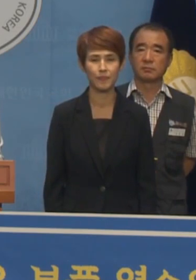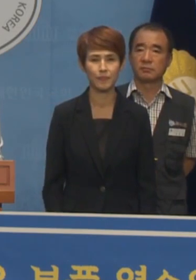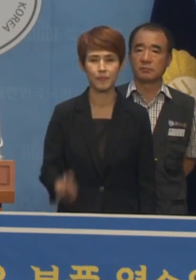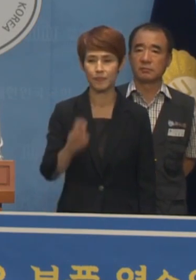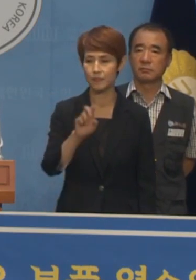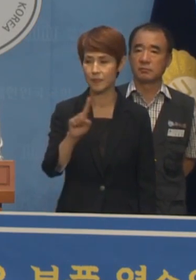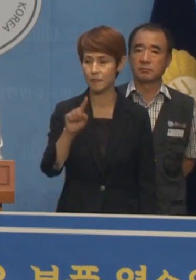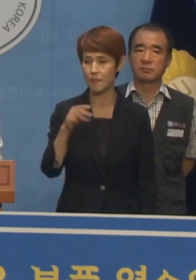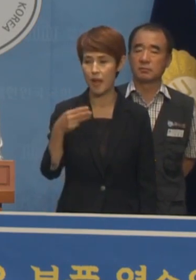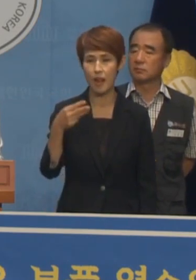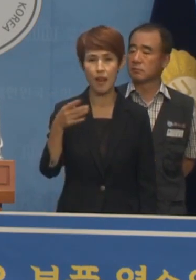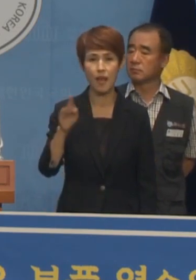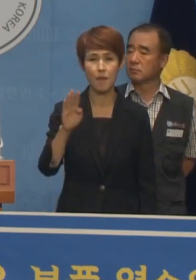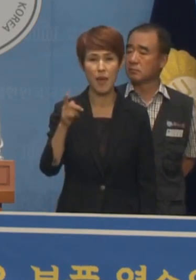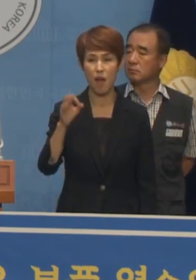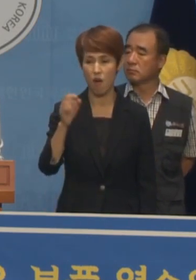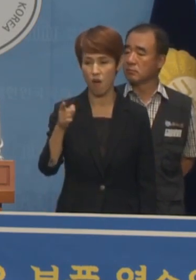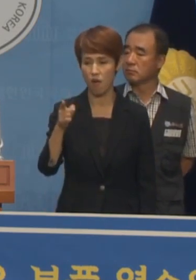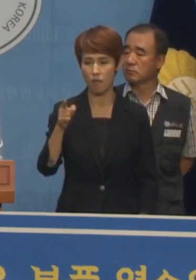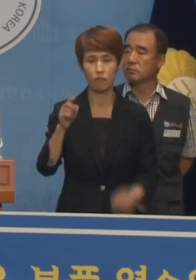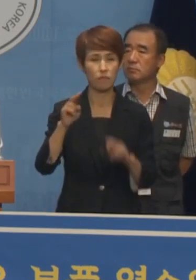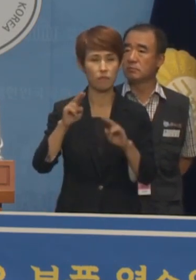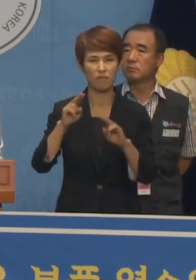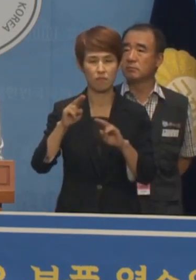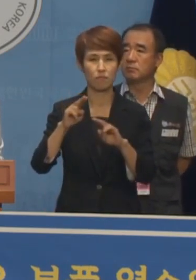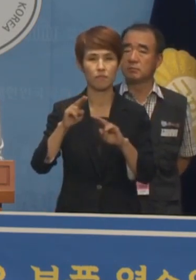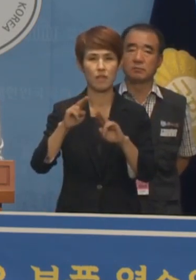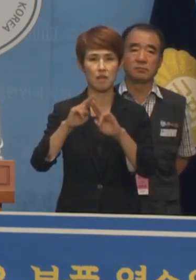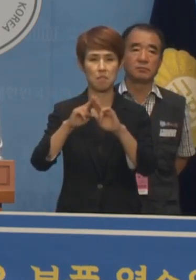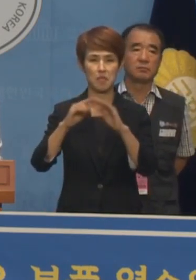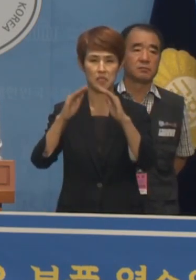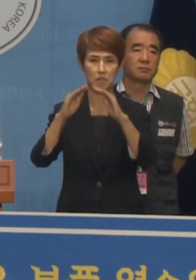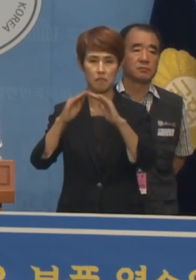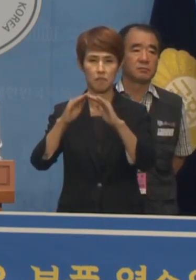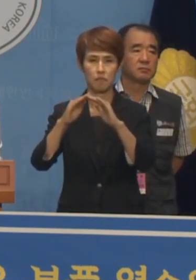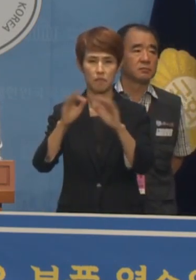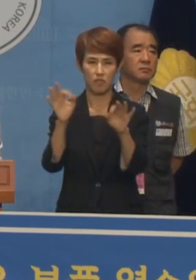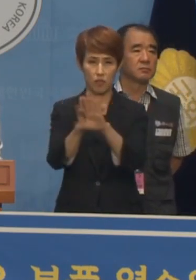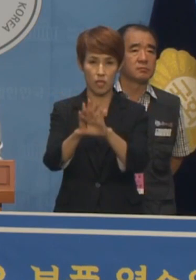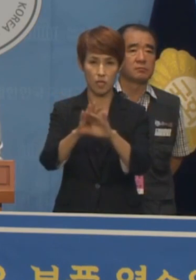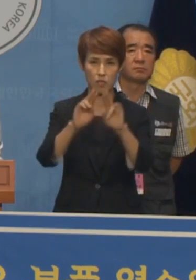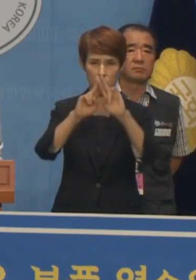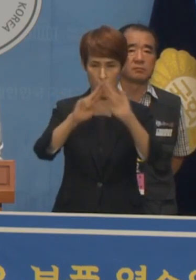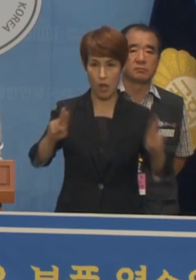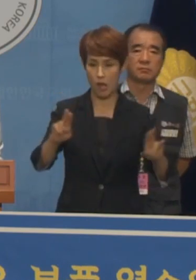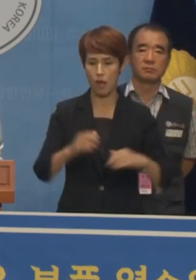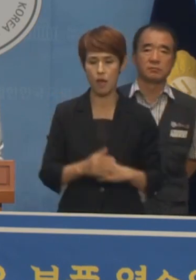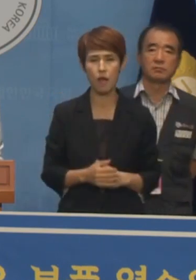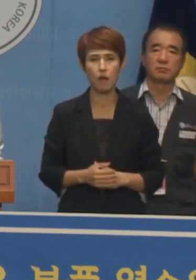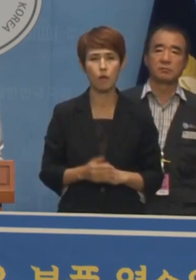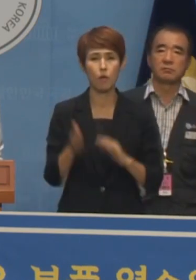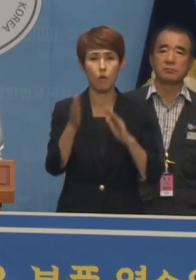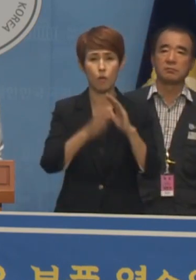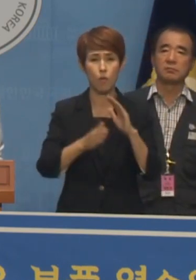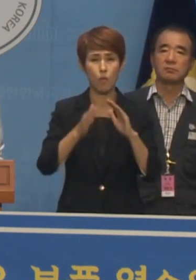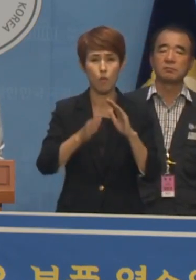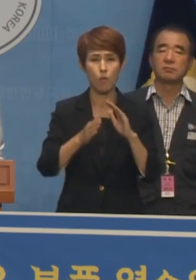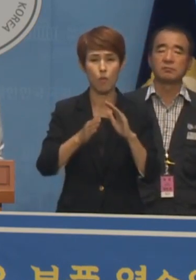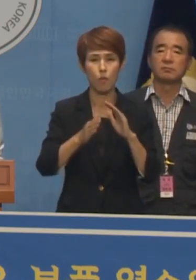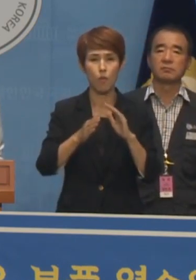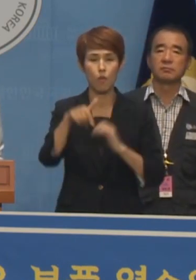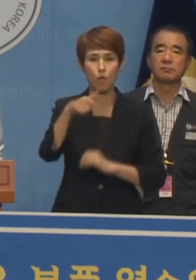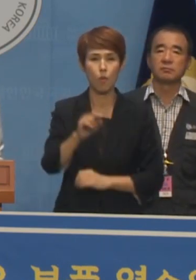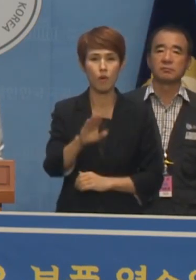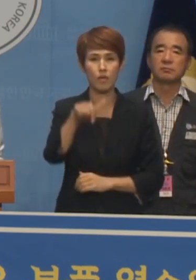말레베어 청산철에 발레오 부품 역수입 철에 현대차 공급망 정책 규탄 및